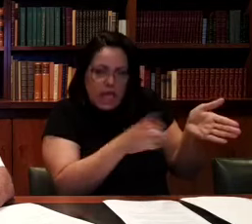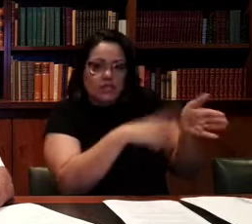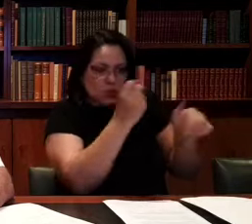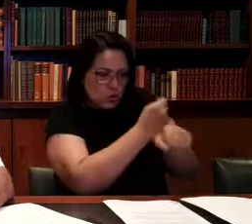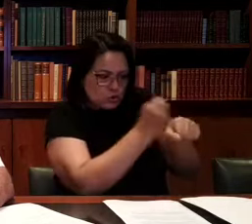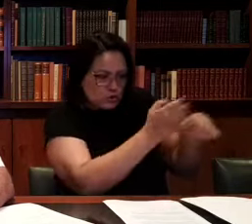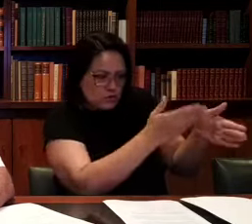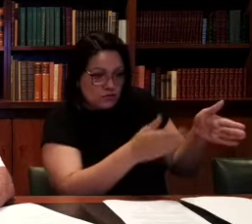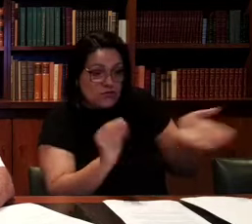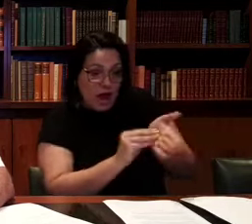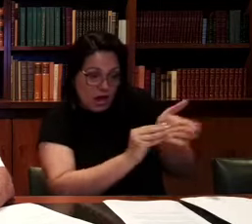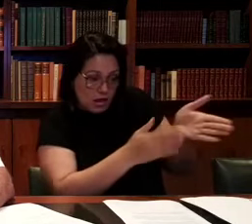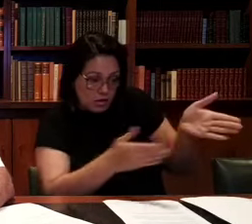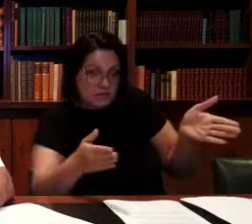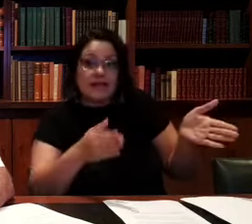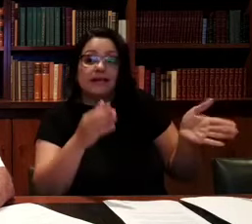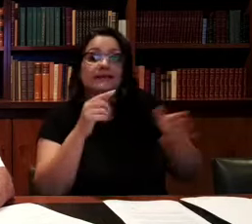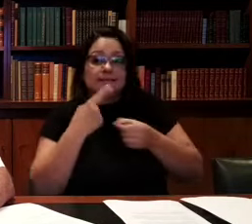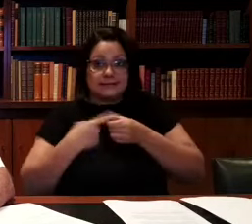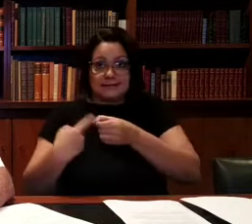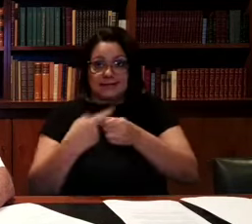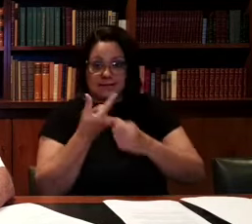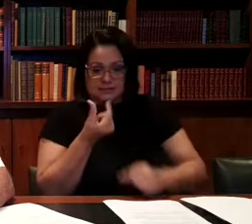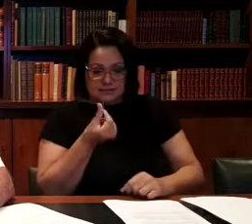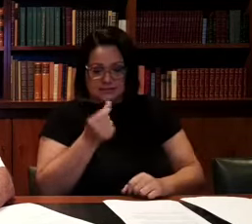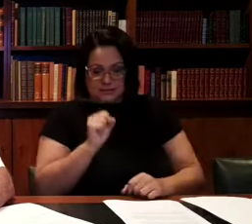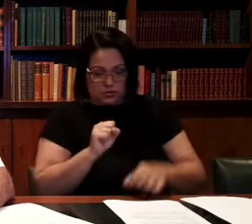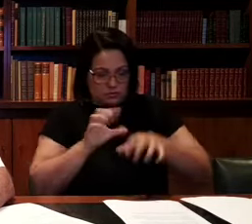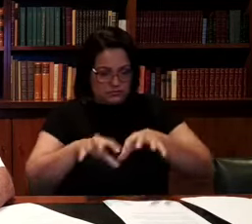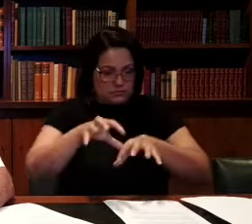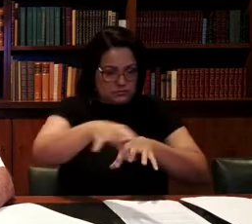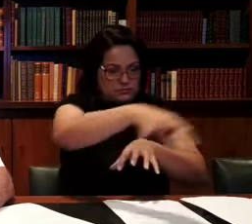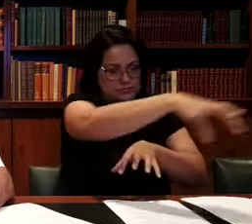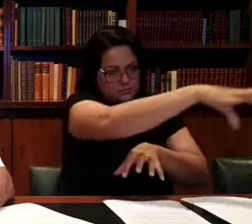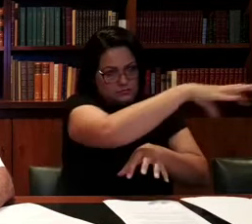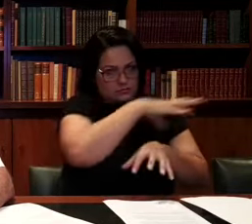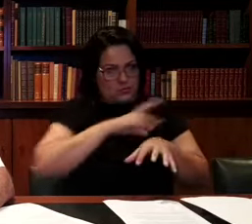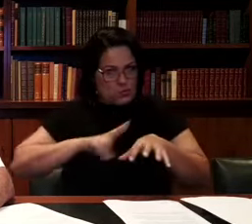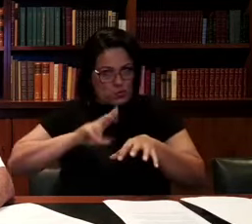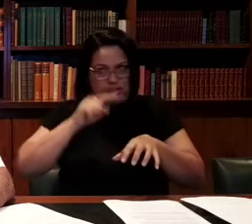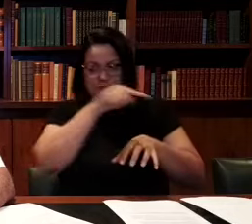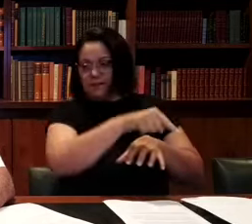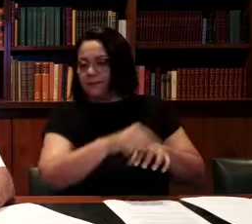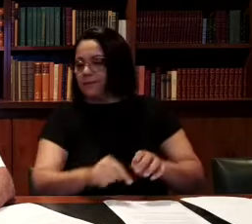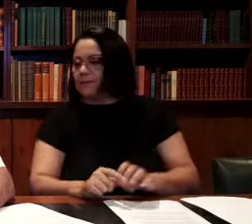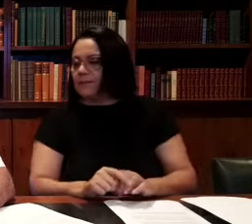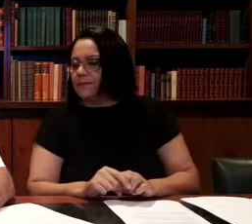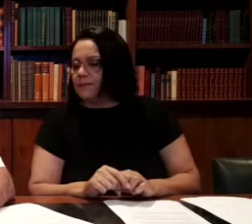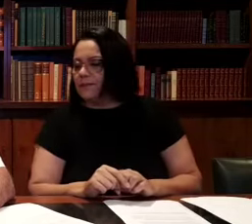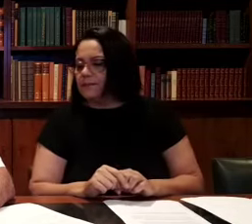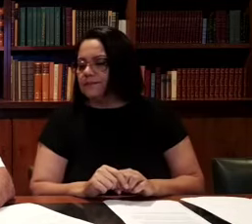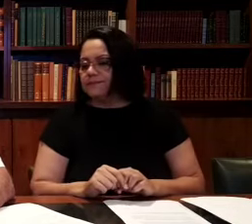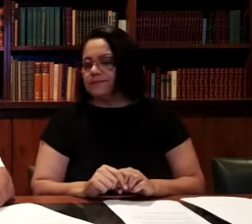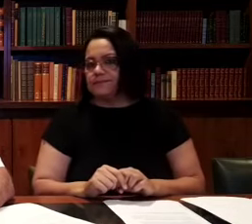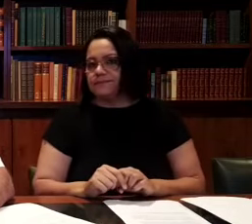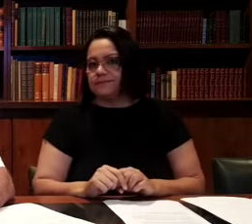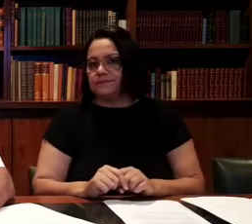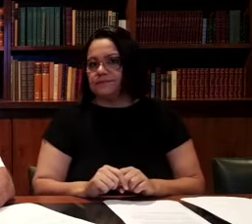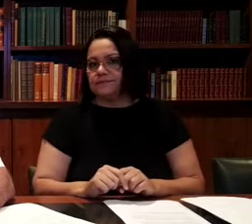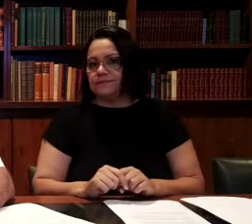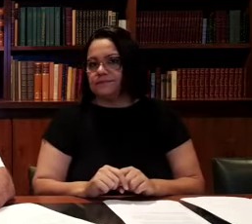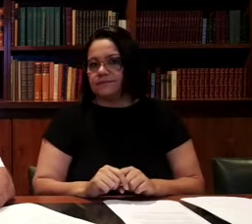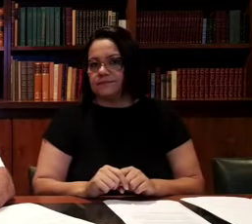68 cidades e mais ou menos Nossa coisa terrível aqui ó 68 cidades